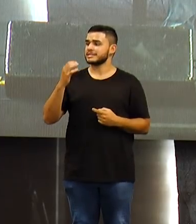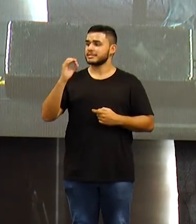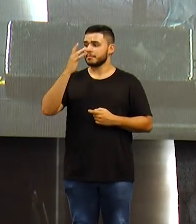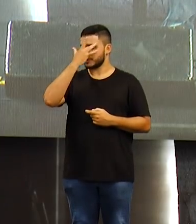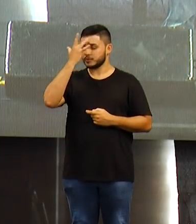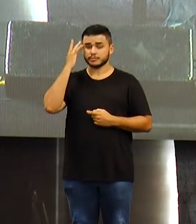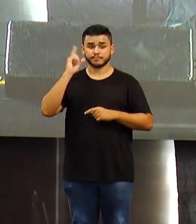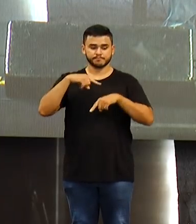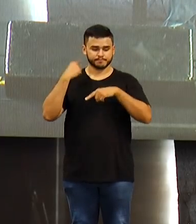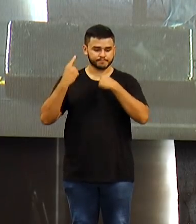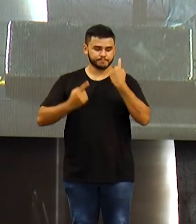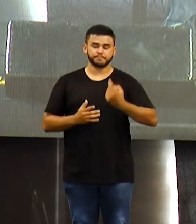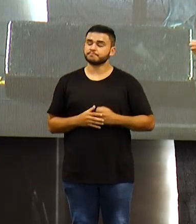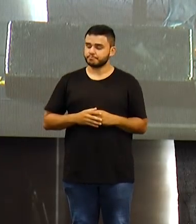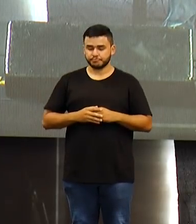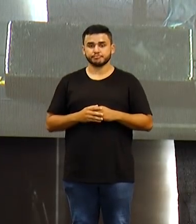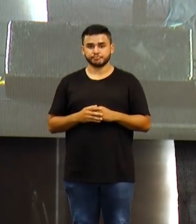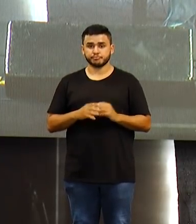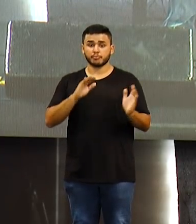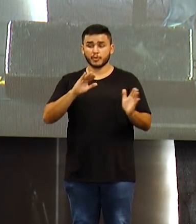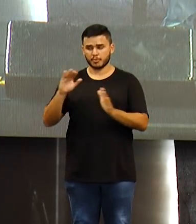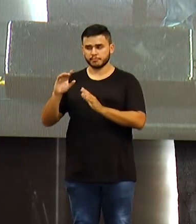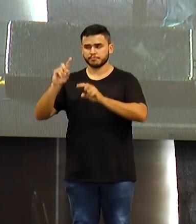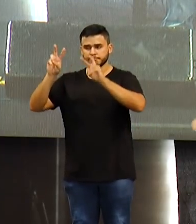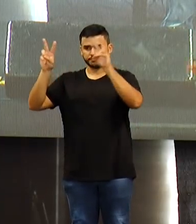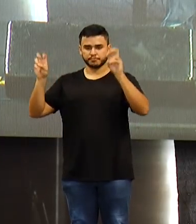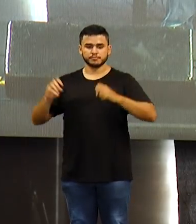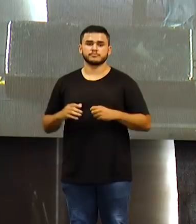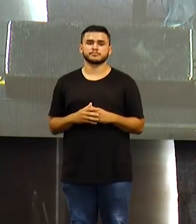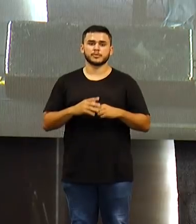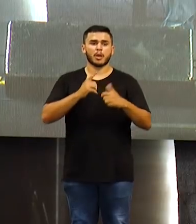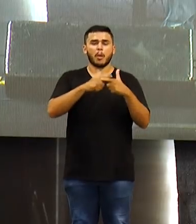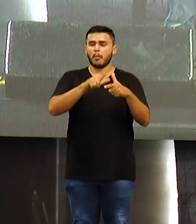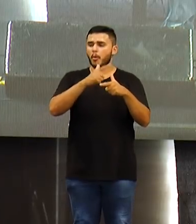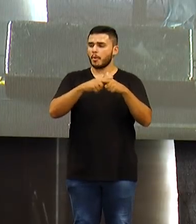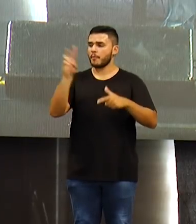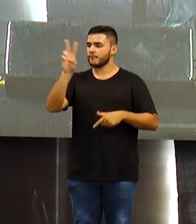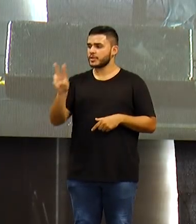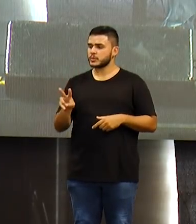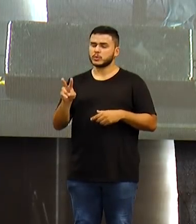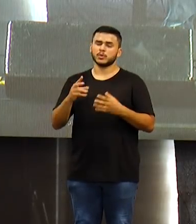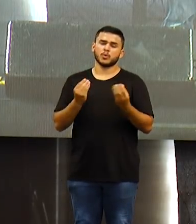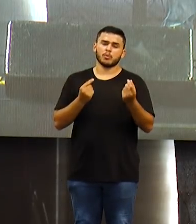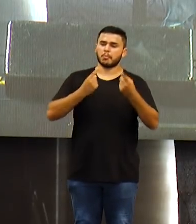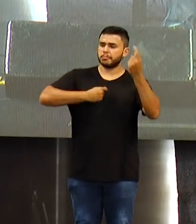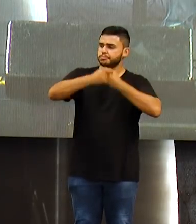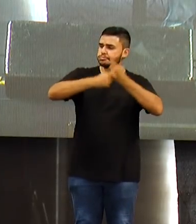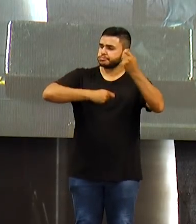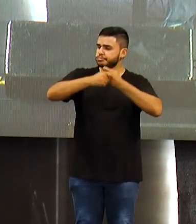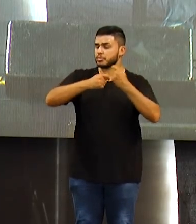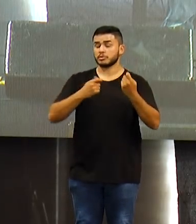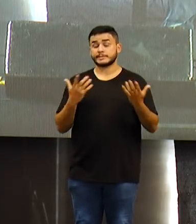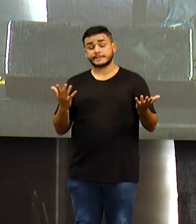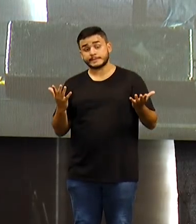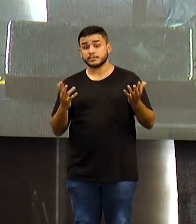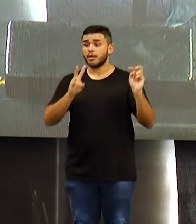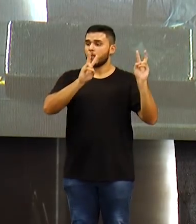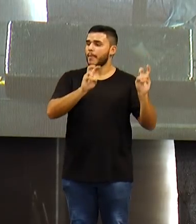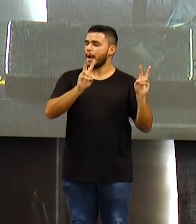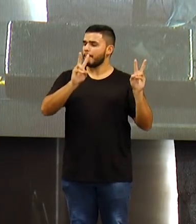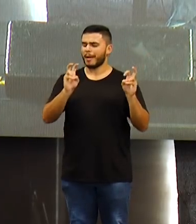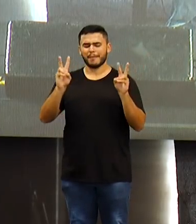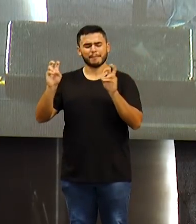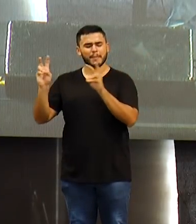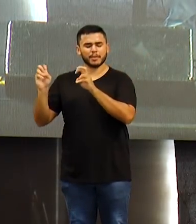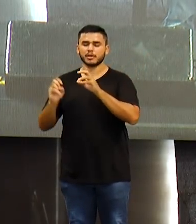crise comercial, crise da Venezuela, isso aí são questões que eu vou trabalhar